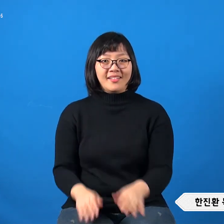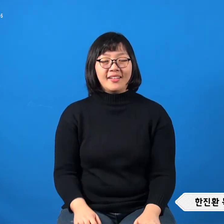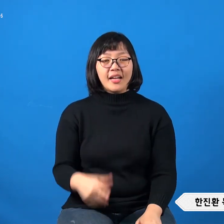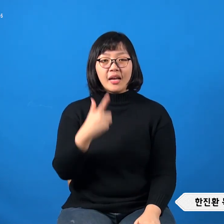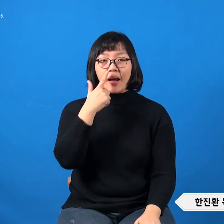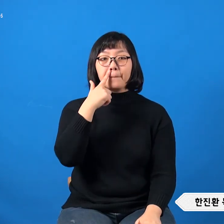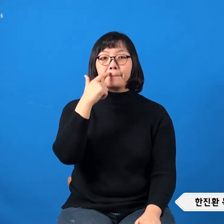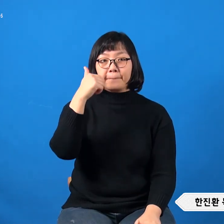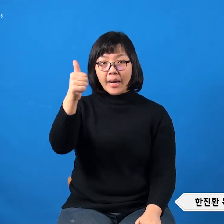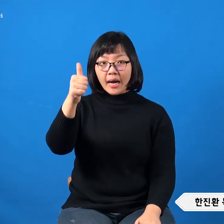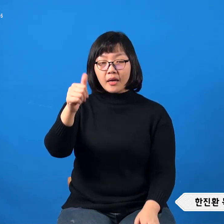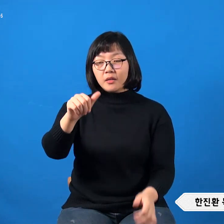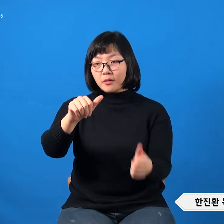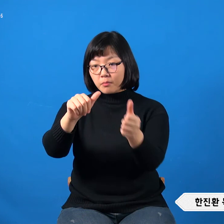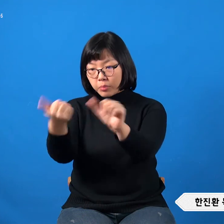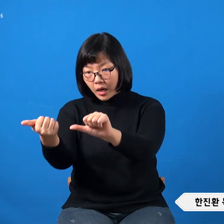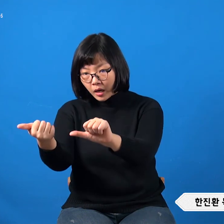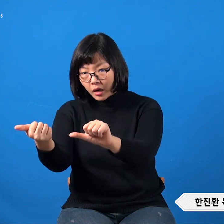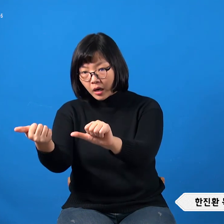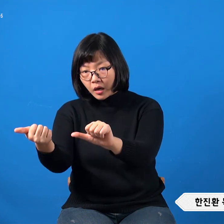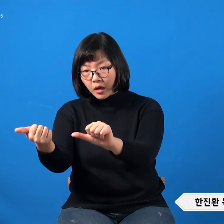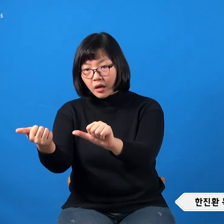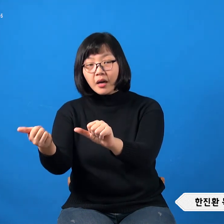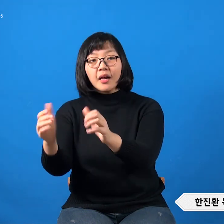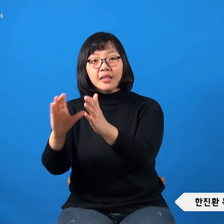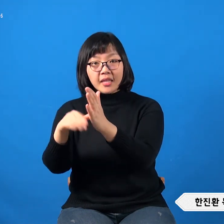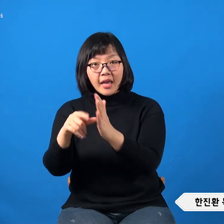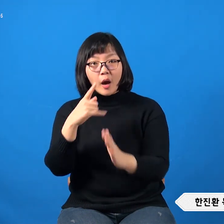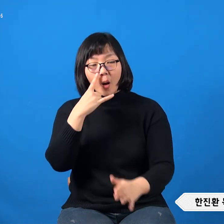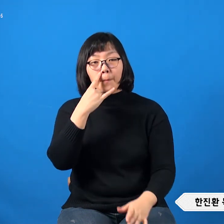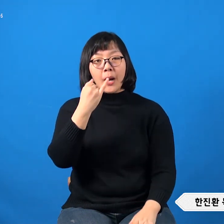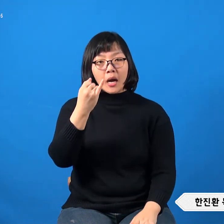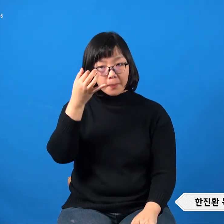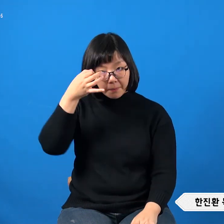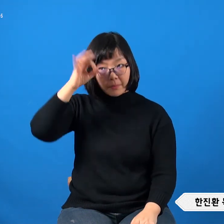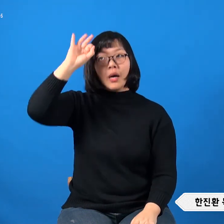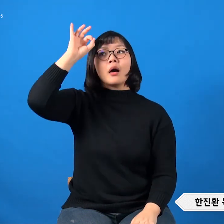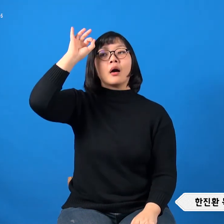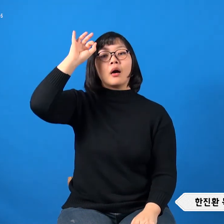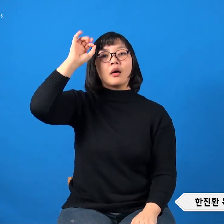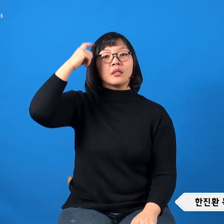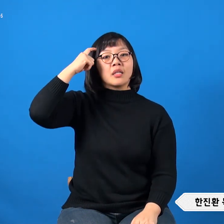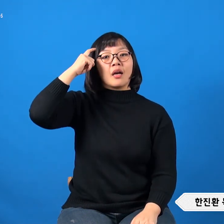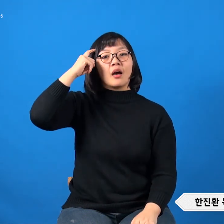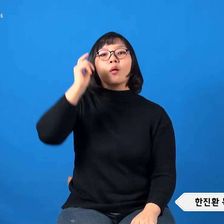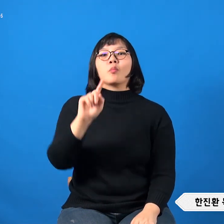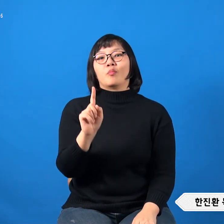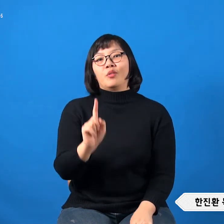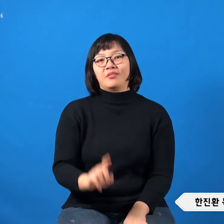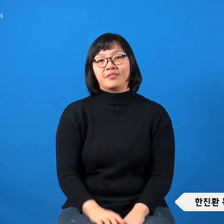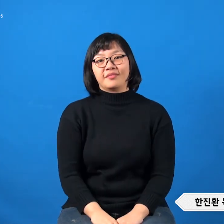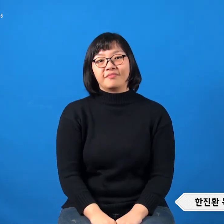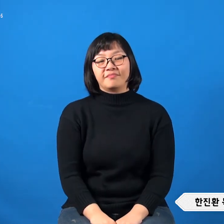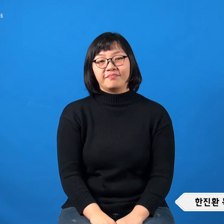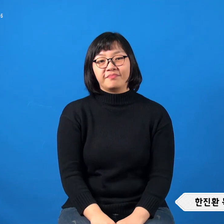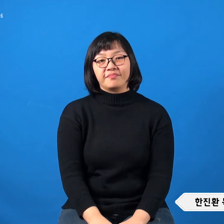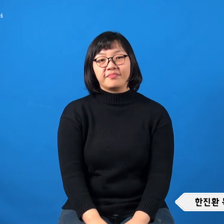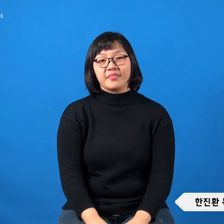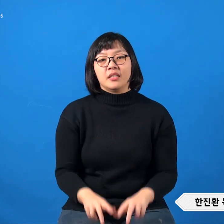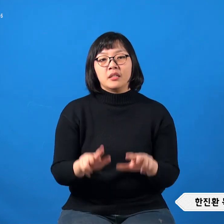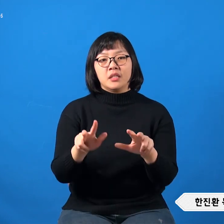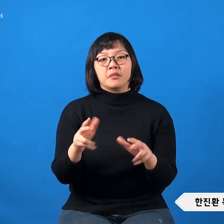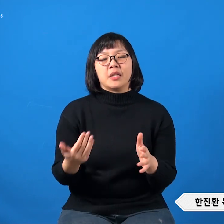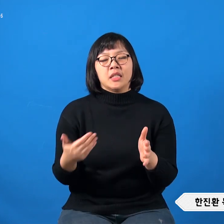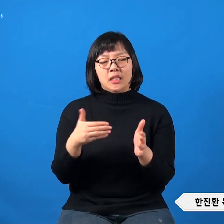아버지가 사고를 당했다는 소식을 듣자마자 이 어머니가 제일 먼저 머리에 떠올린 것이